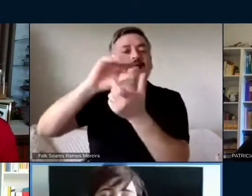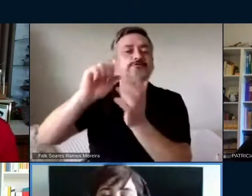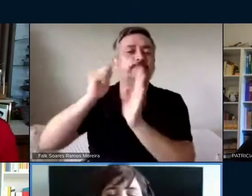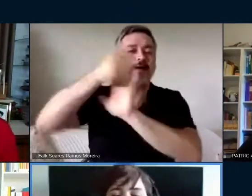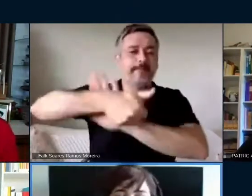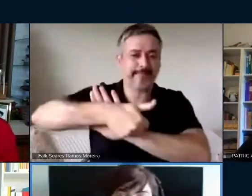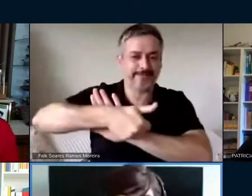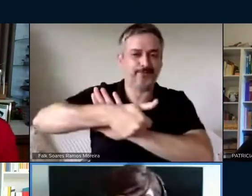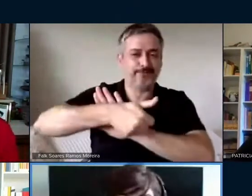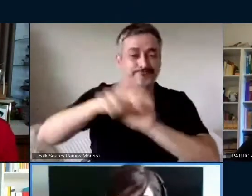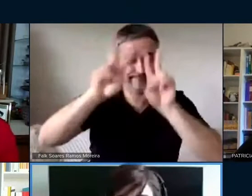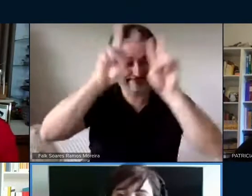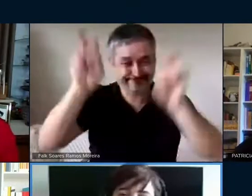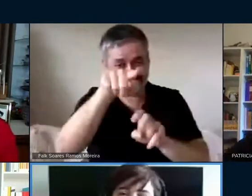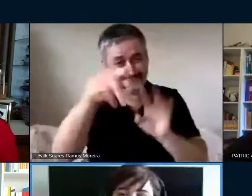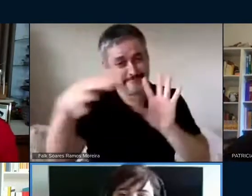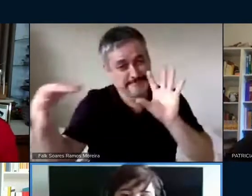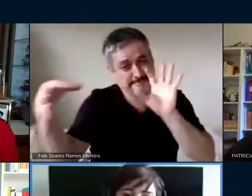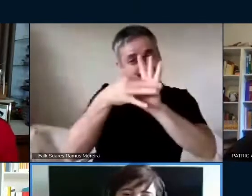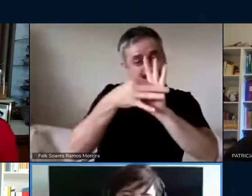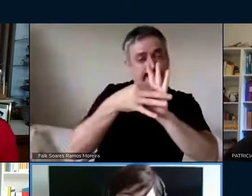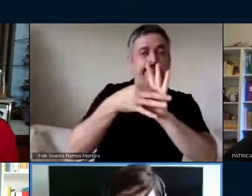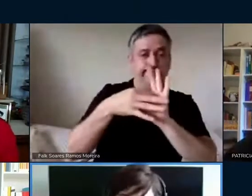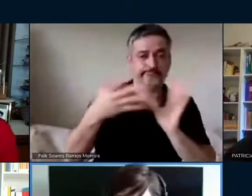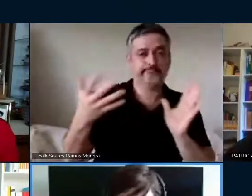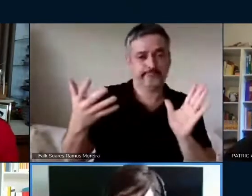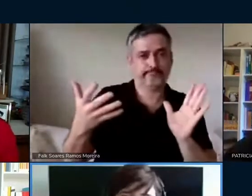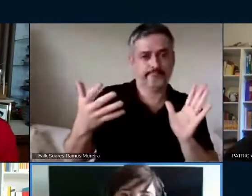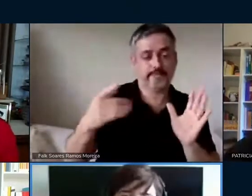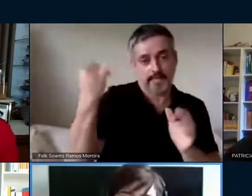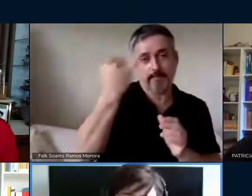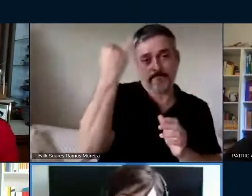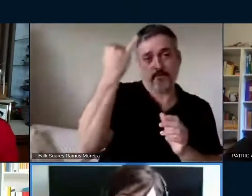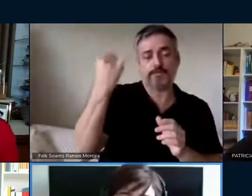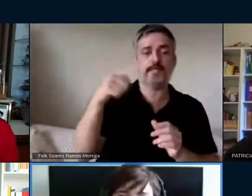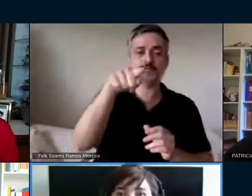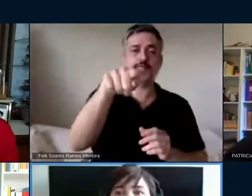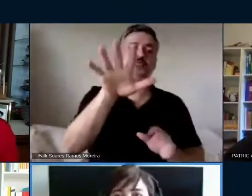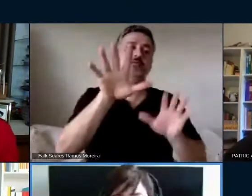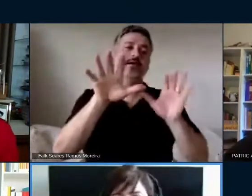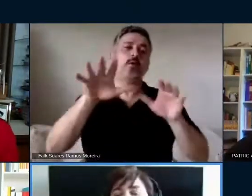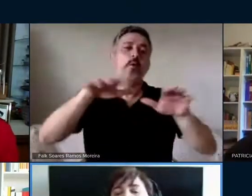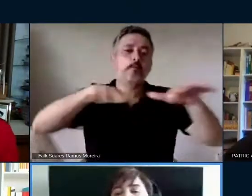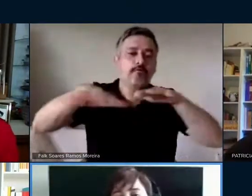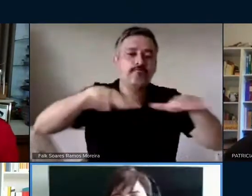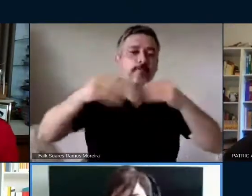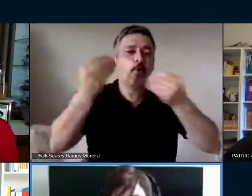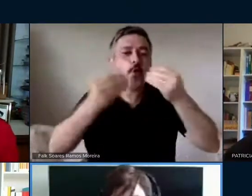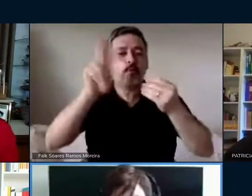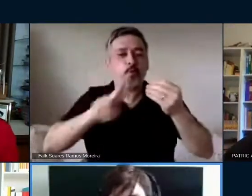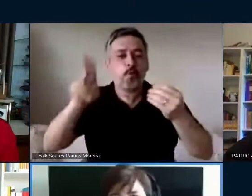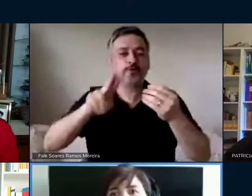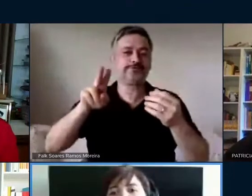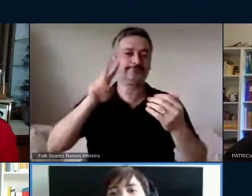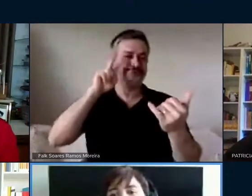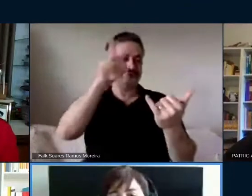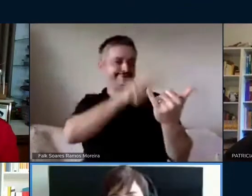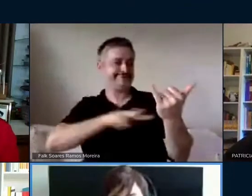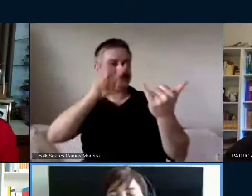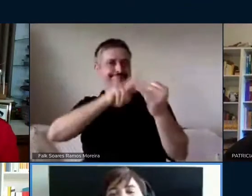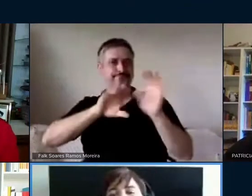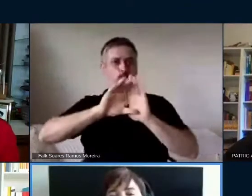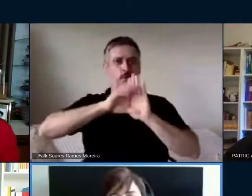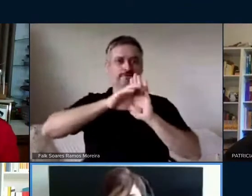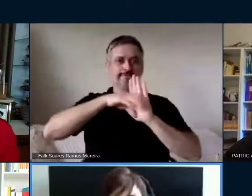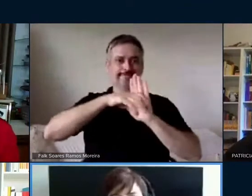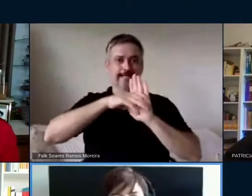não é só uma marcação da letra, da configuração em letra S, não se trata disso, mas sim a informação